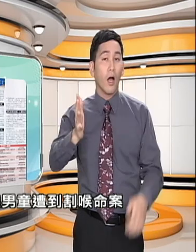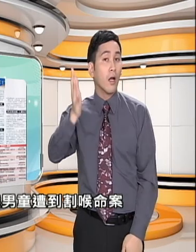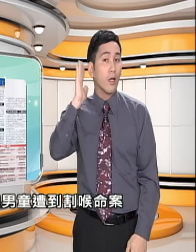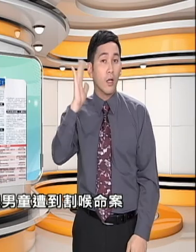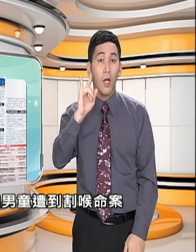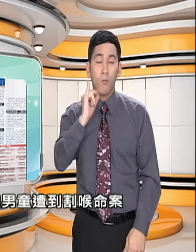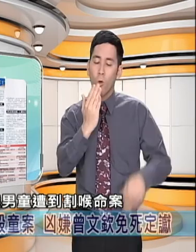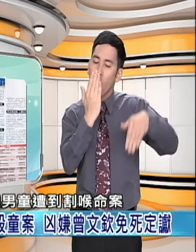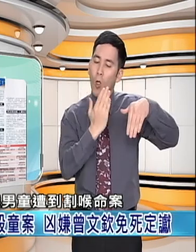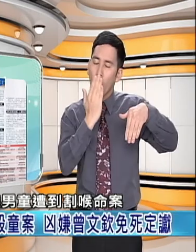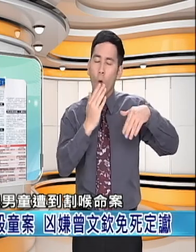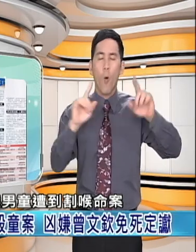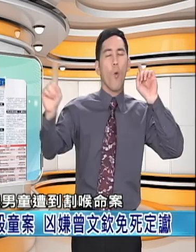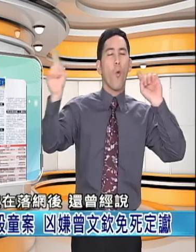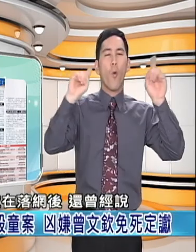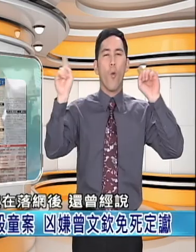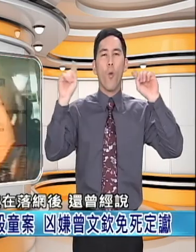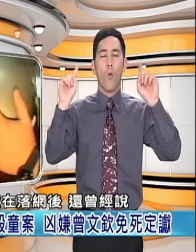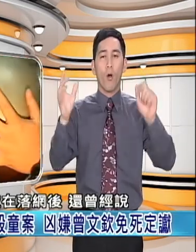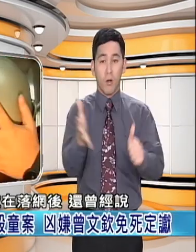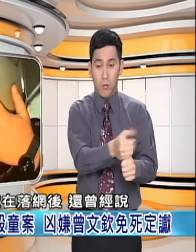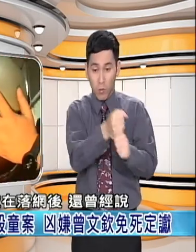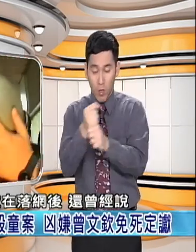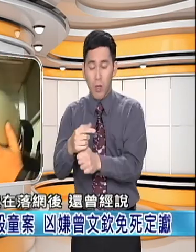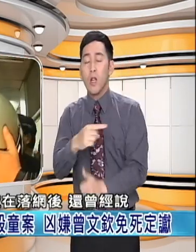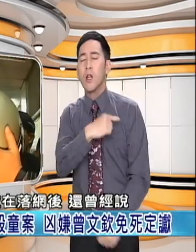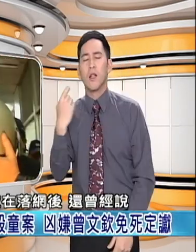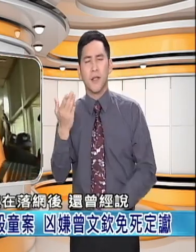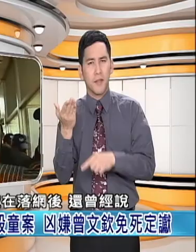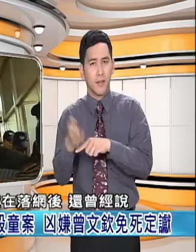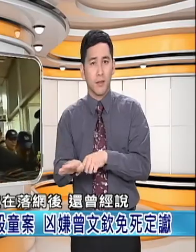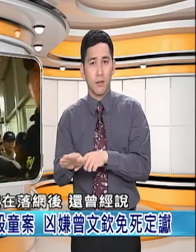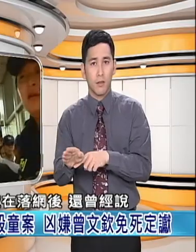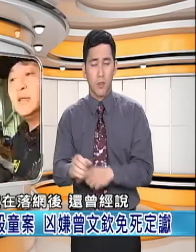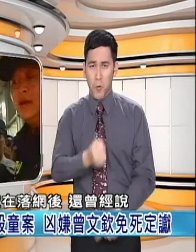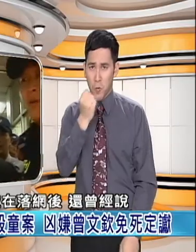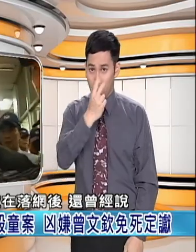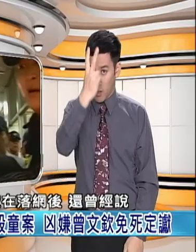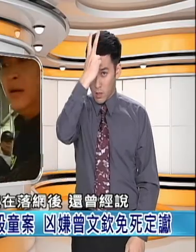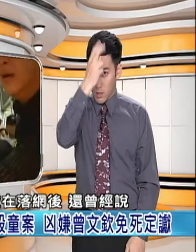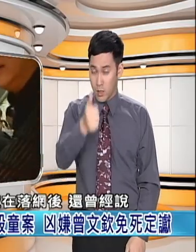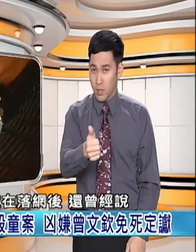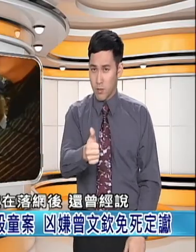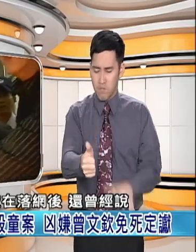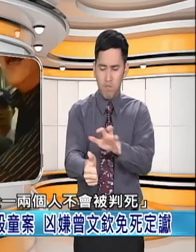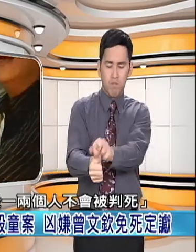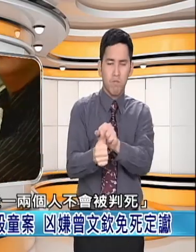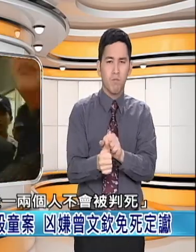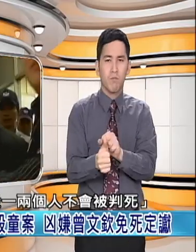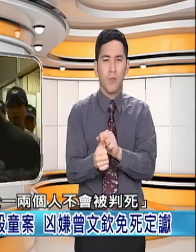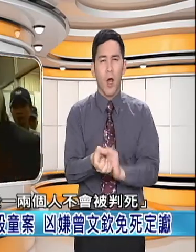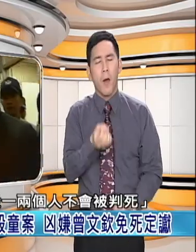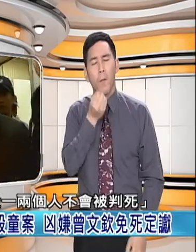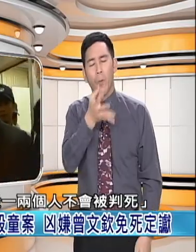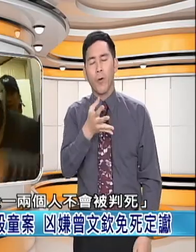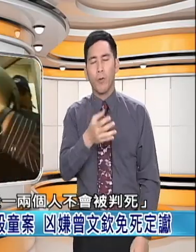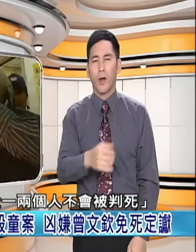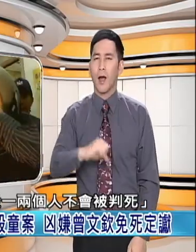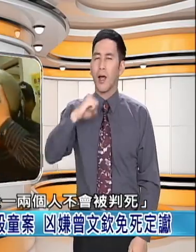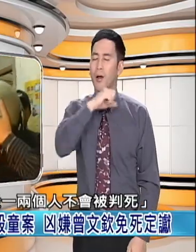喉命案，凶嫌曾文清在落网之后，还曾经呛说，在台湾杀一两个人不会被